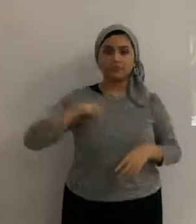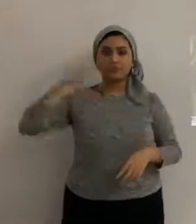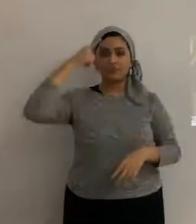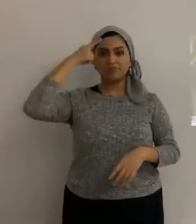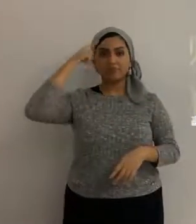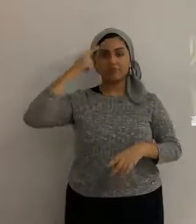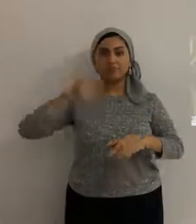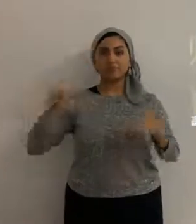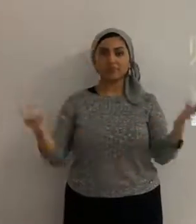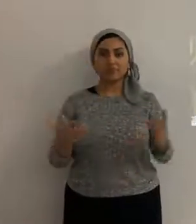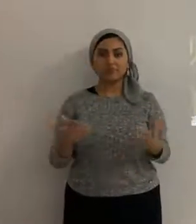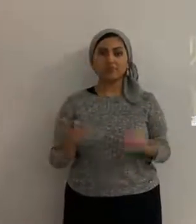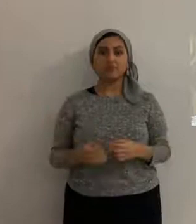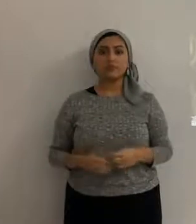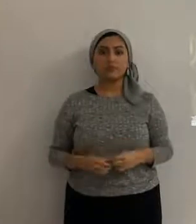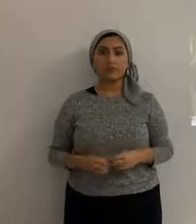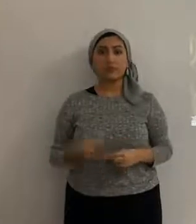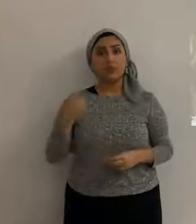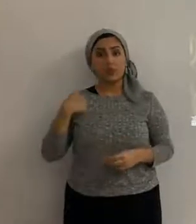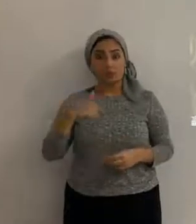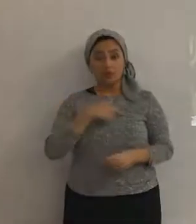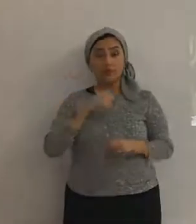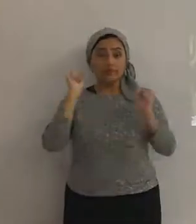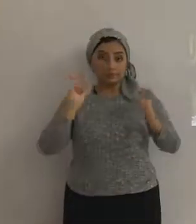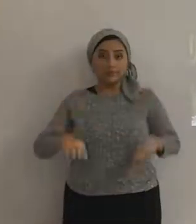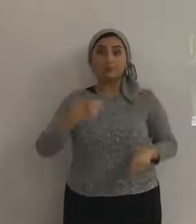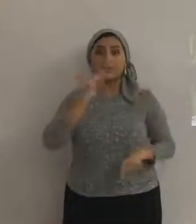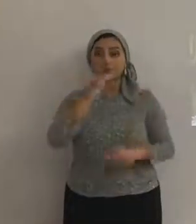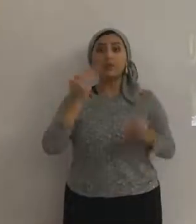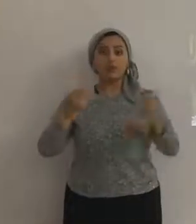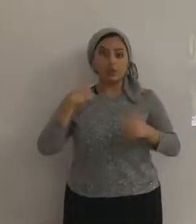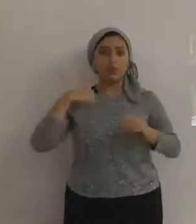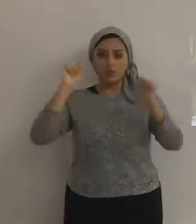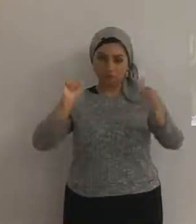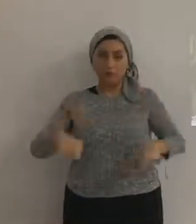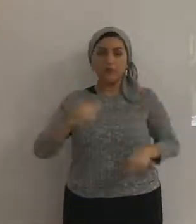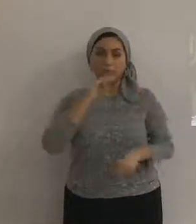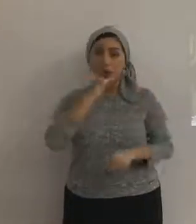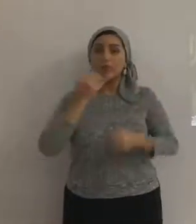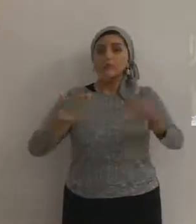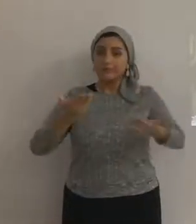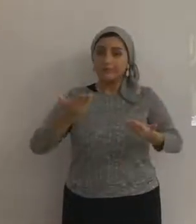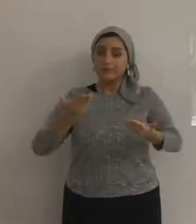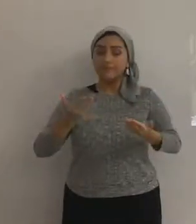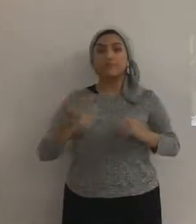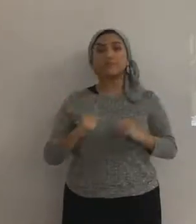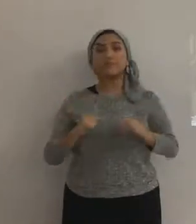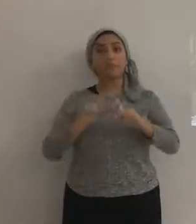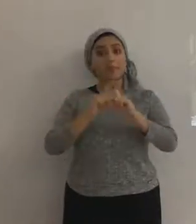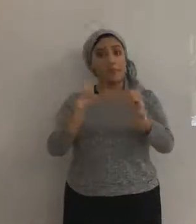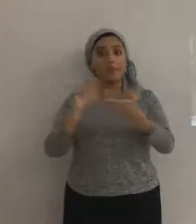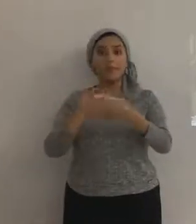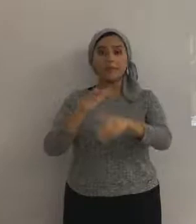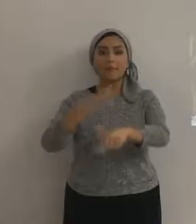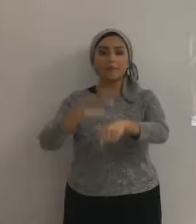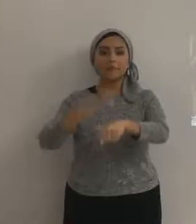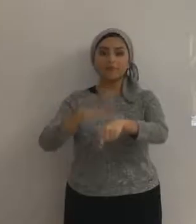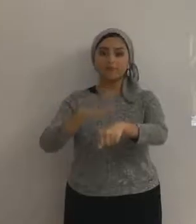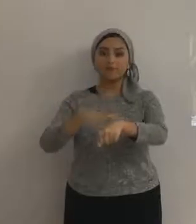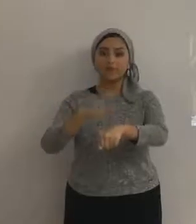Entonces, ¿realmente nos podemos equivocar? Sí, nos podemos equivocar. Sin embargo, esta es una advertencia.